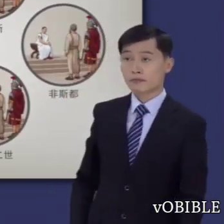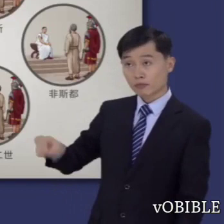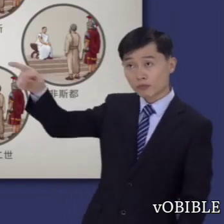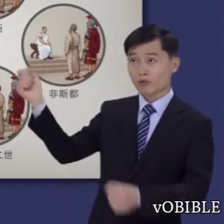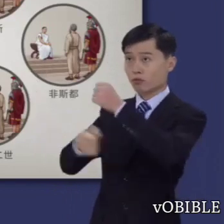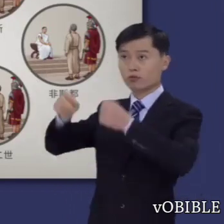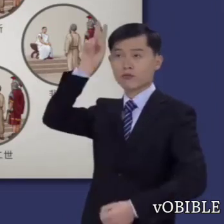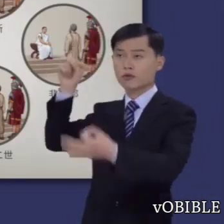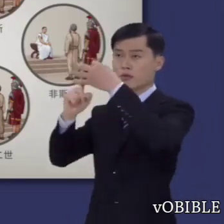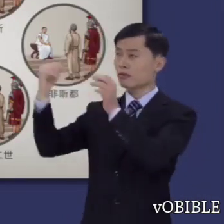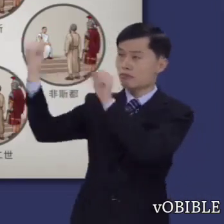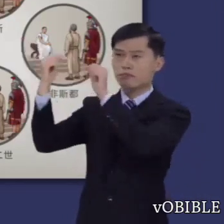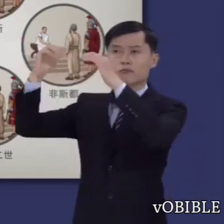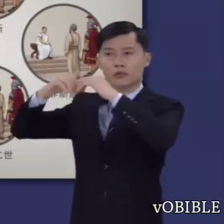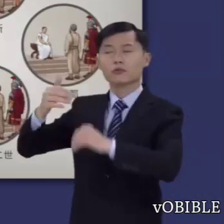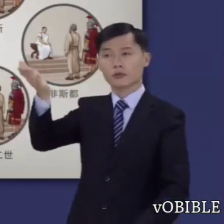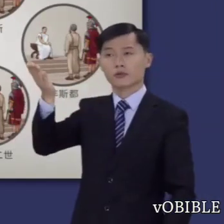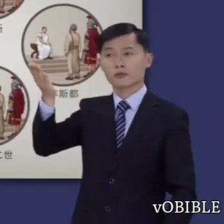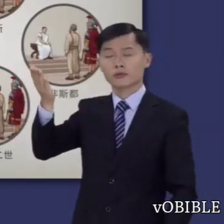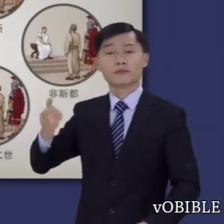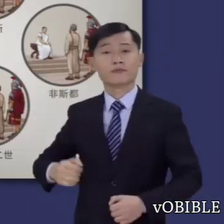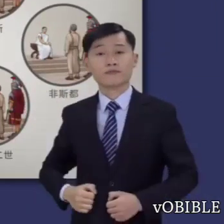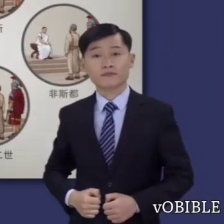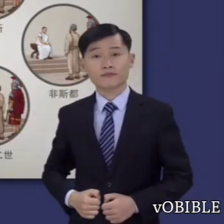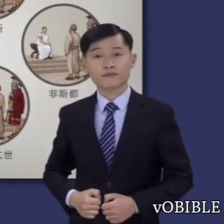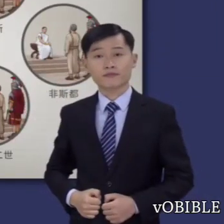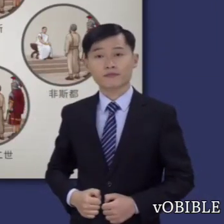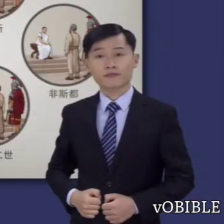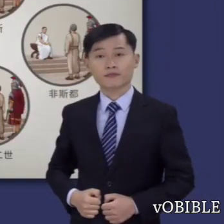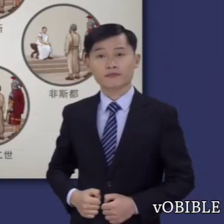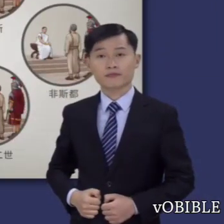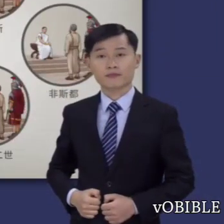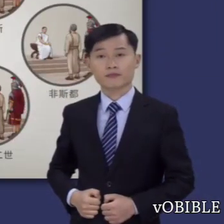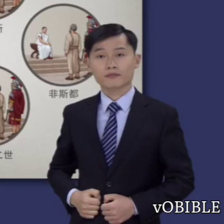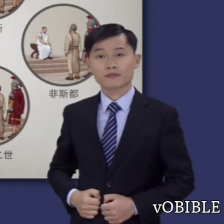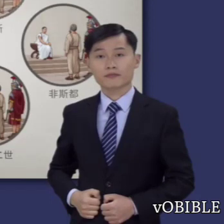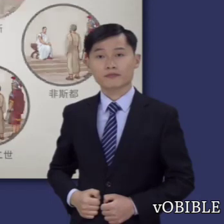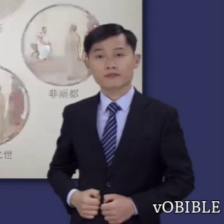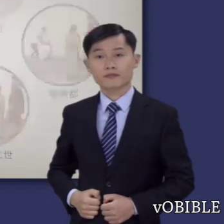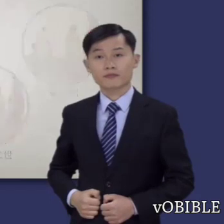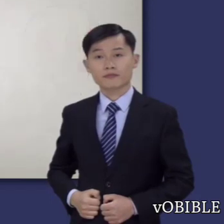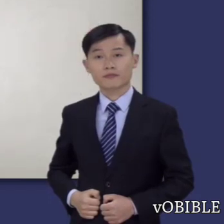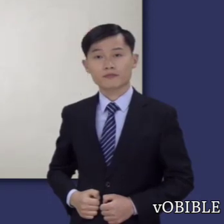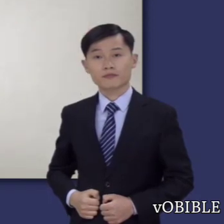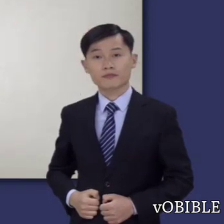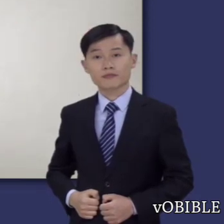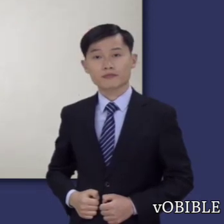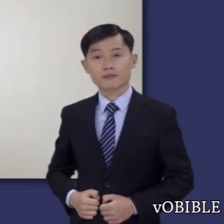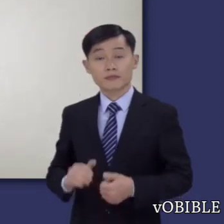保罗在申辩时要求向当时罗马的最高统治者凯撒上诉。